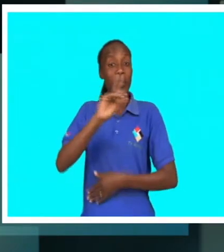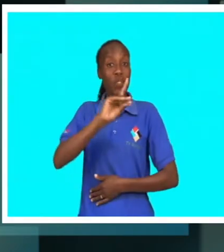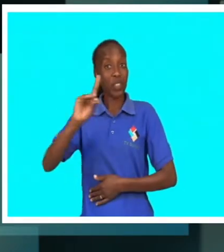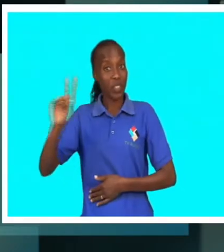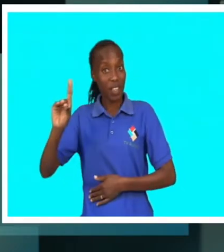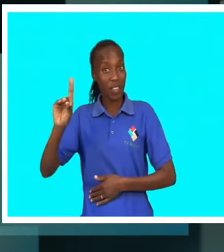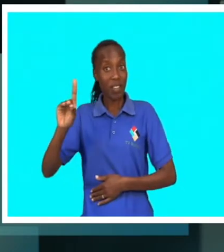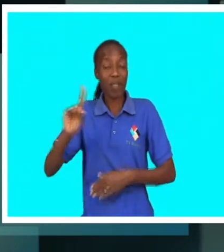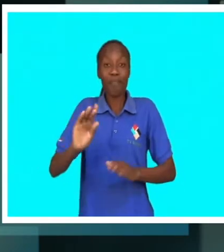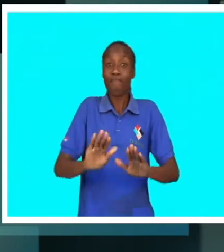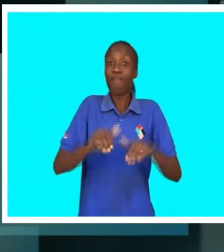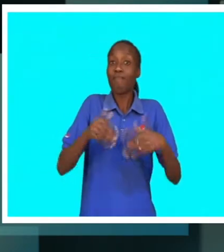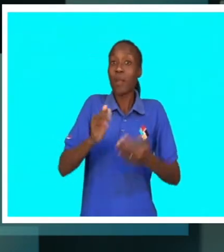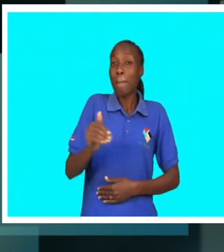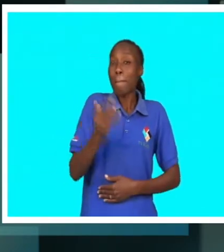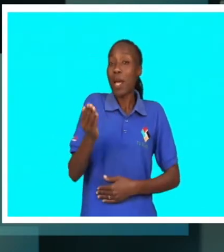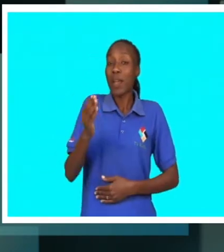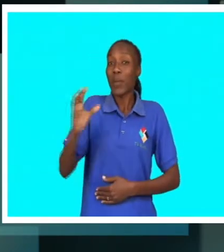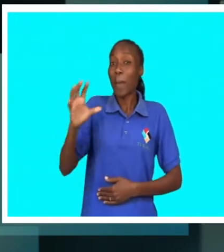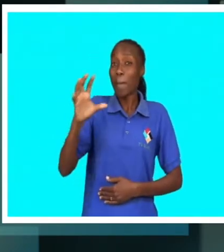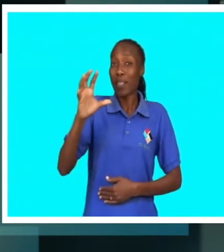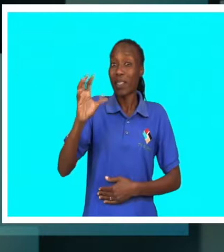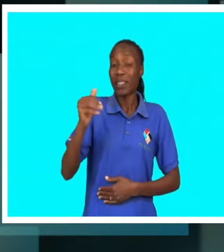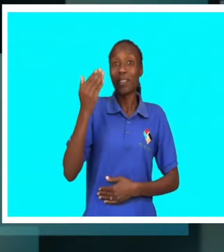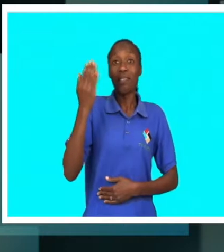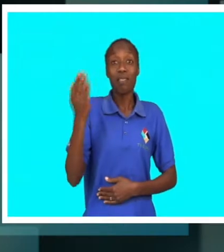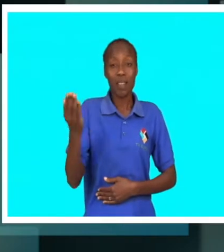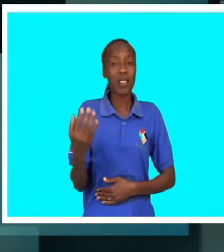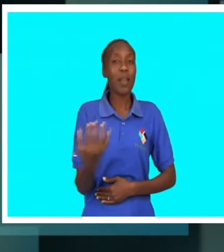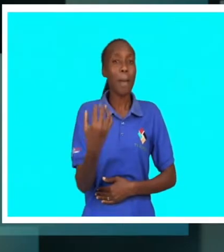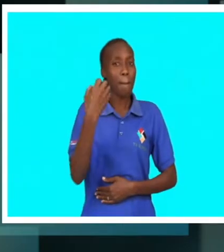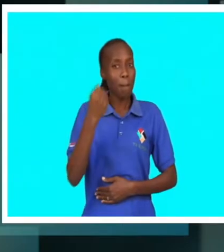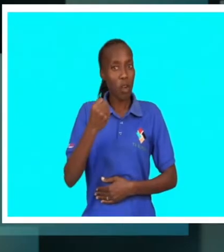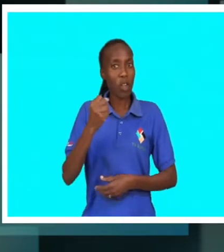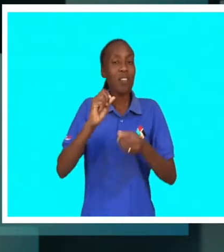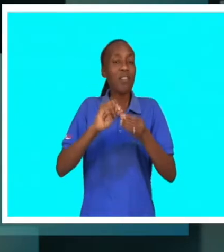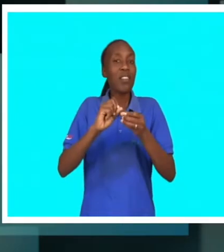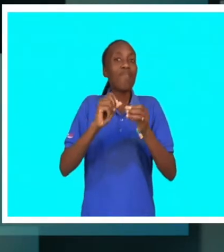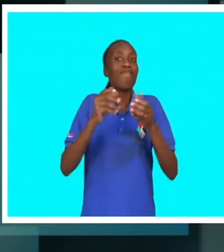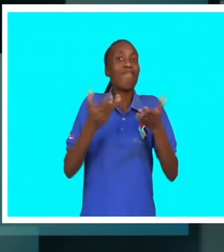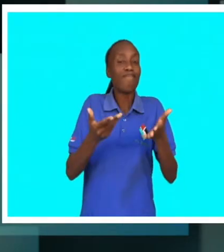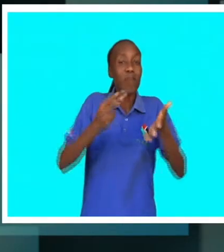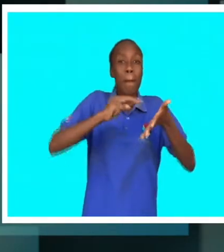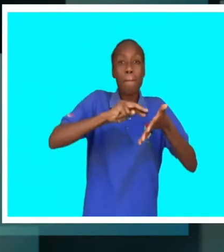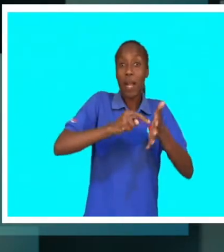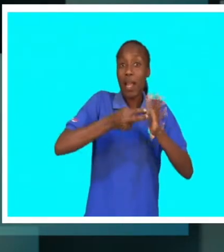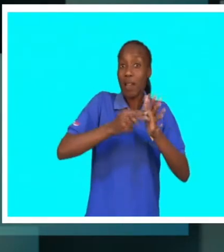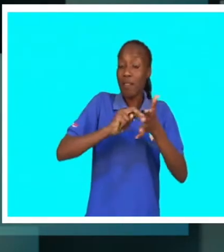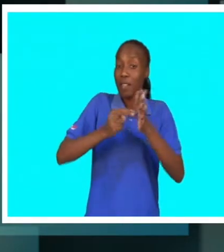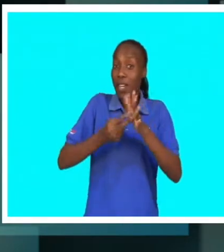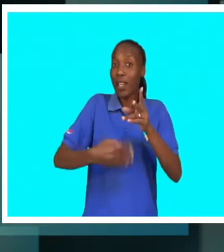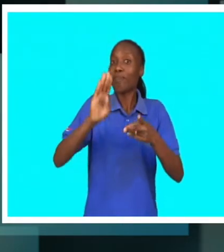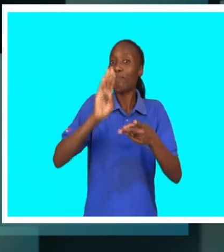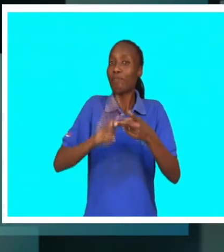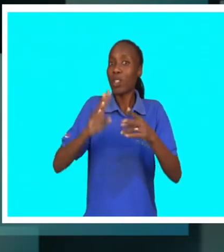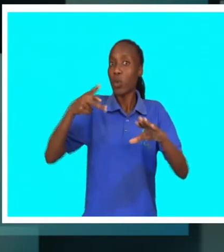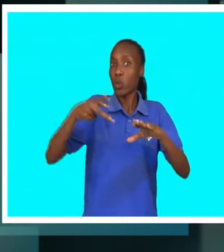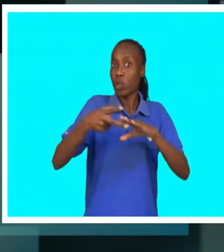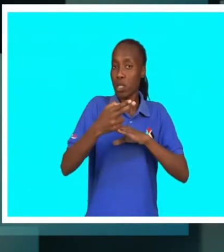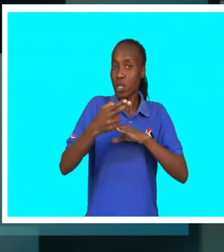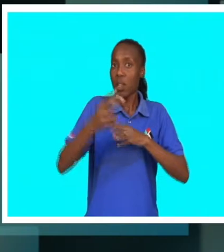com deficiência. Para que este país possa planificar e resolver